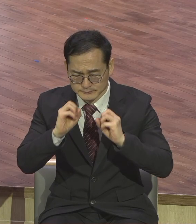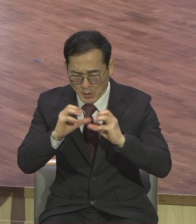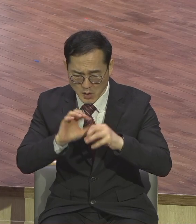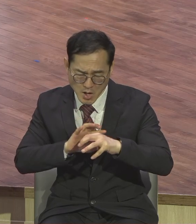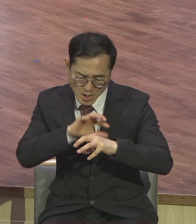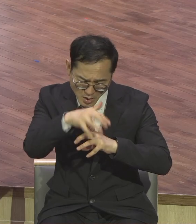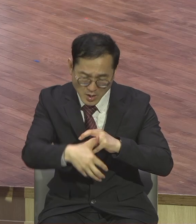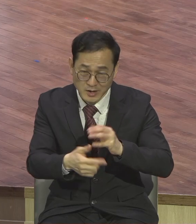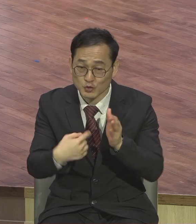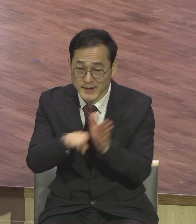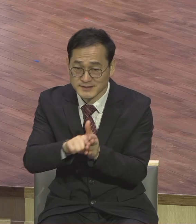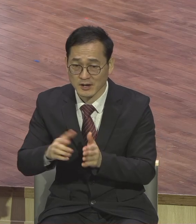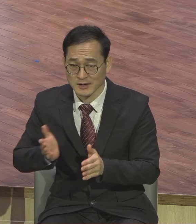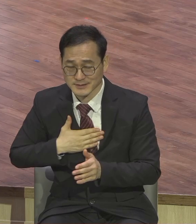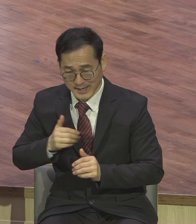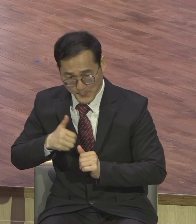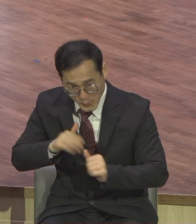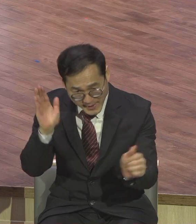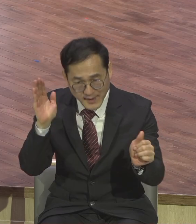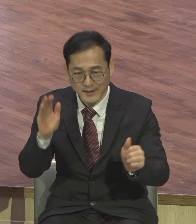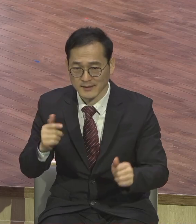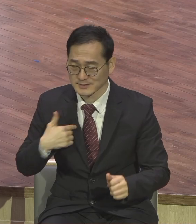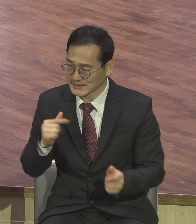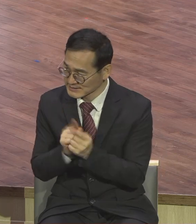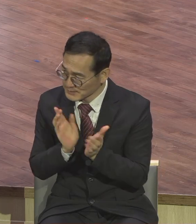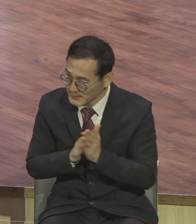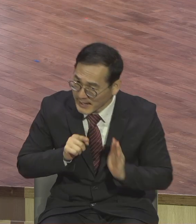존재 이유예요. 내가 살아있는 이유예요.